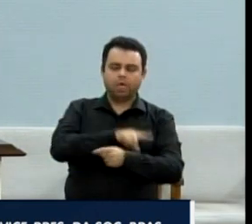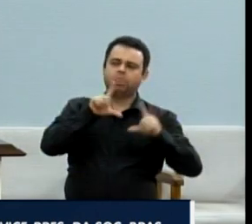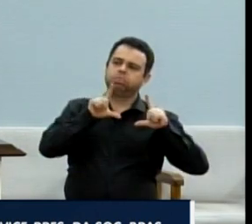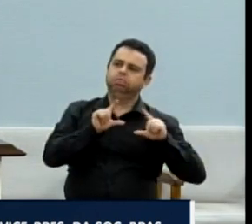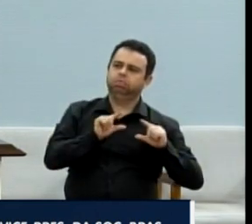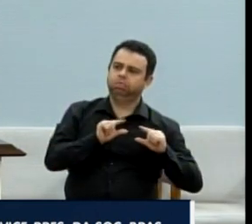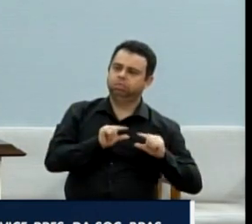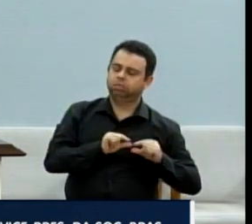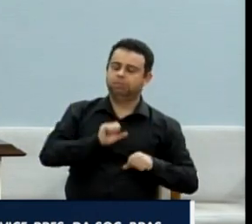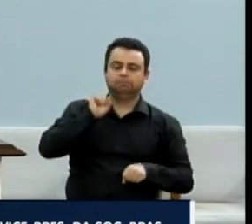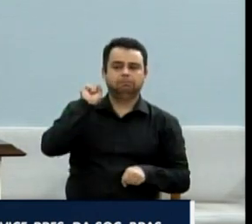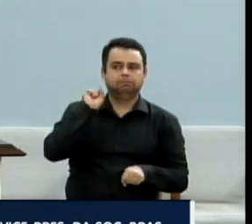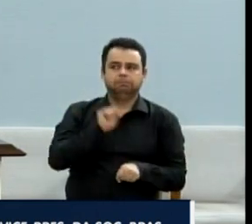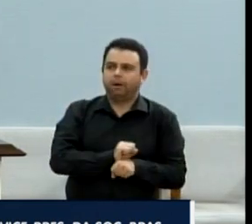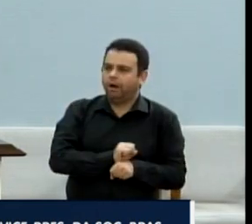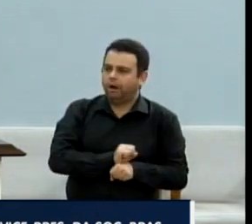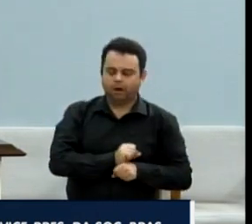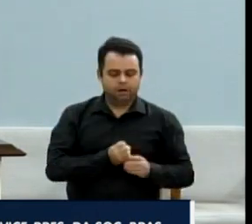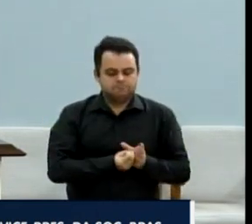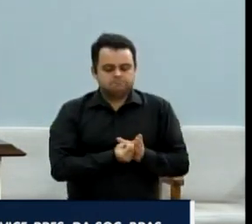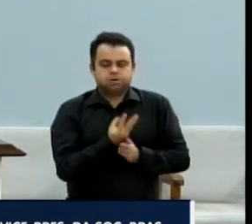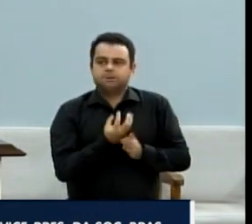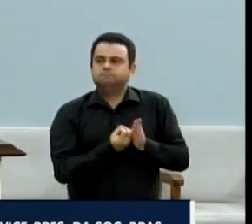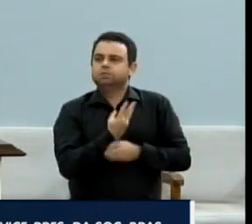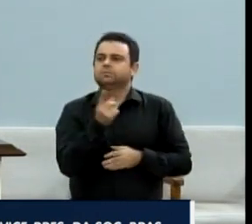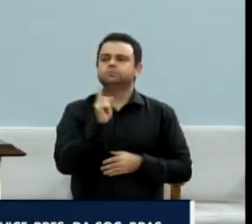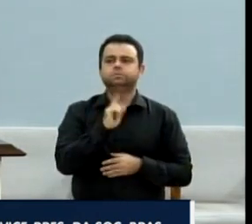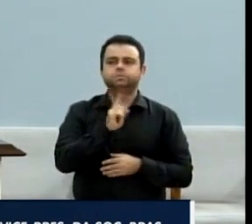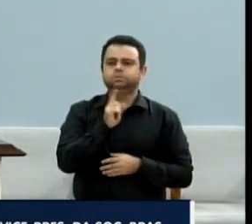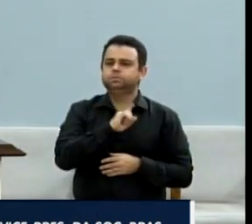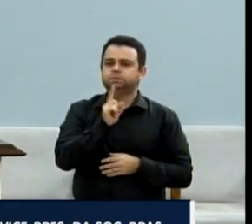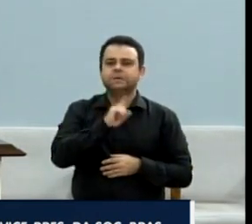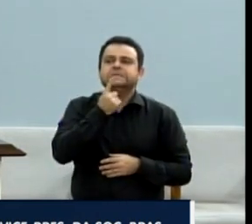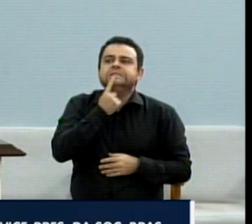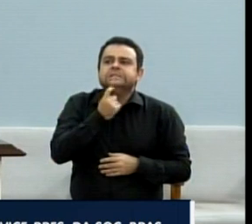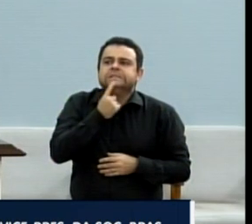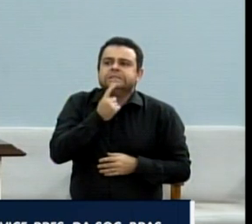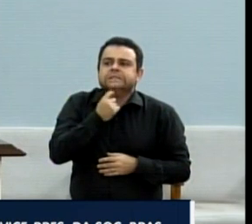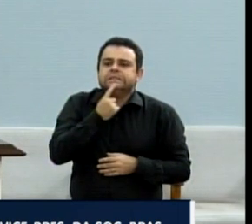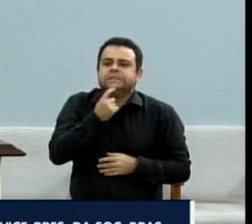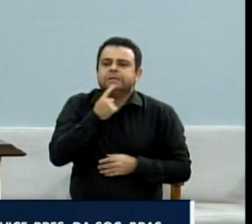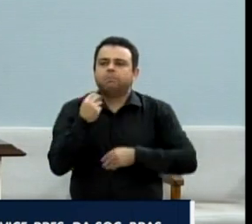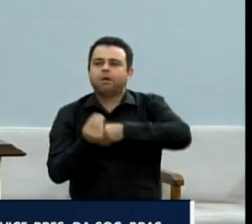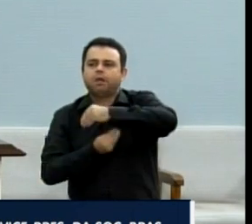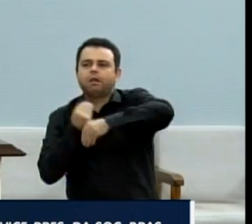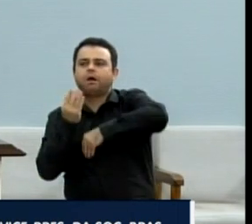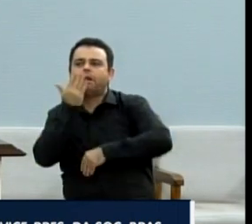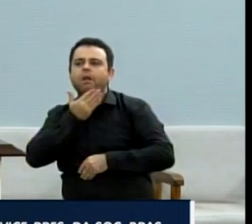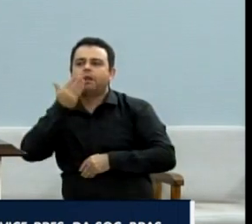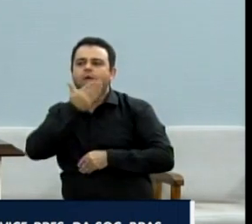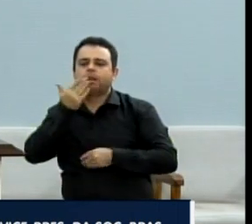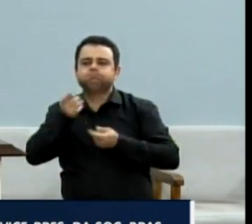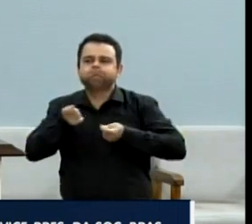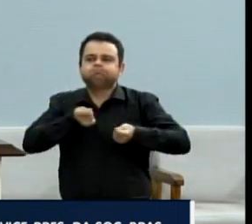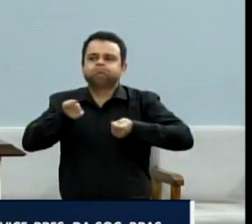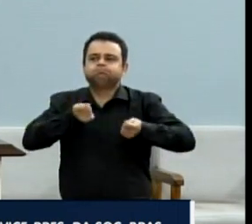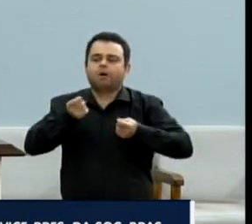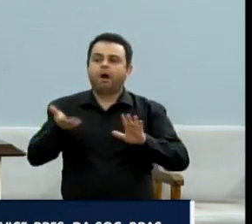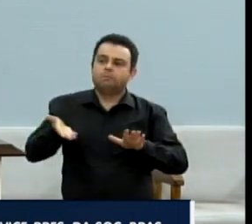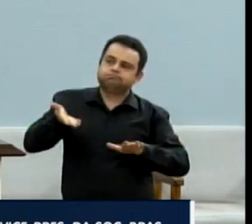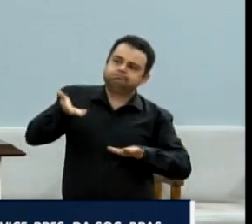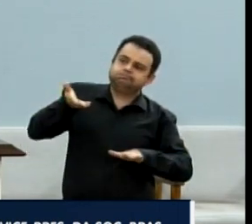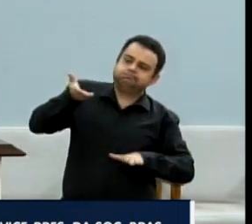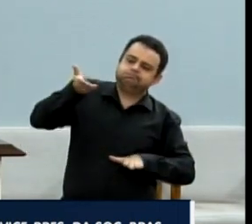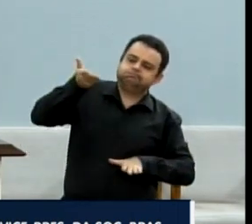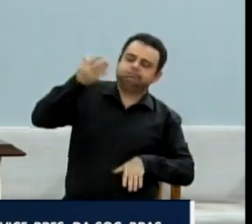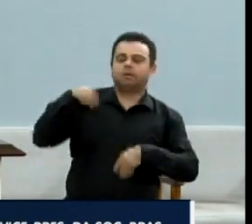hormônio que regula os níveis de glicose no sangue. A maioria desses pacientes com diabetes tipo 1, infelizmente,